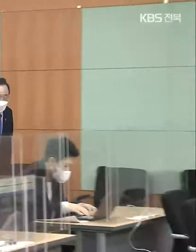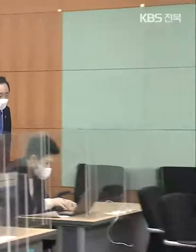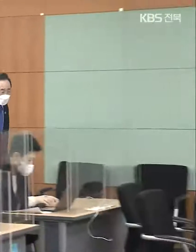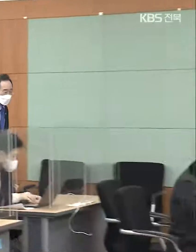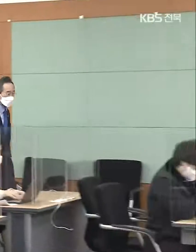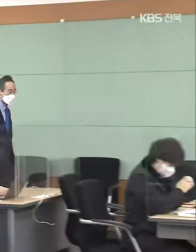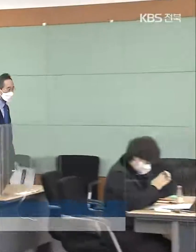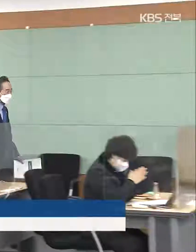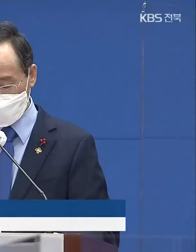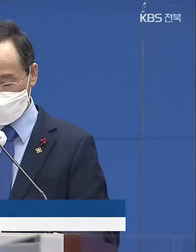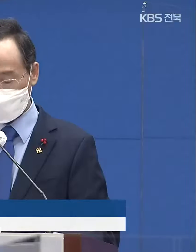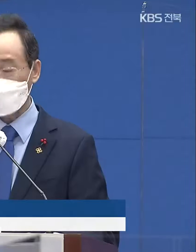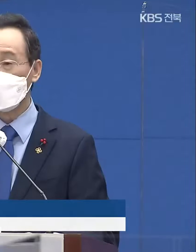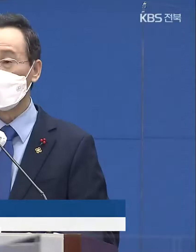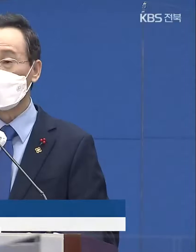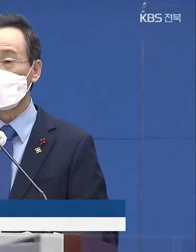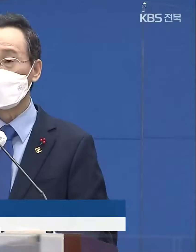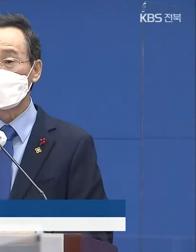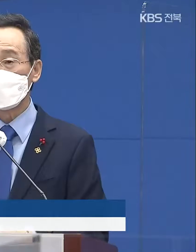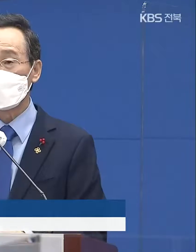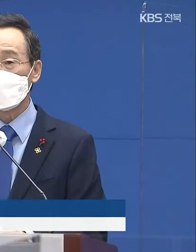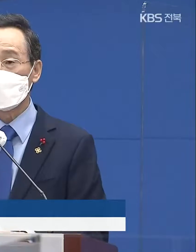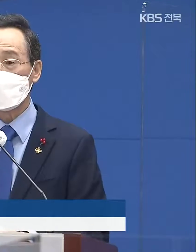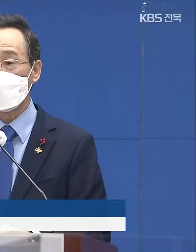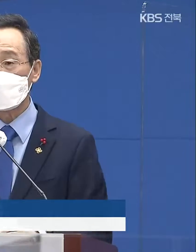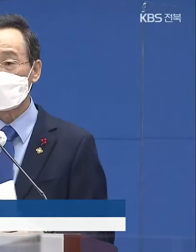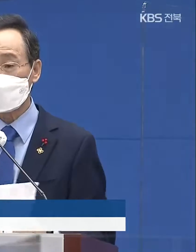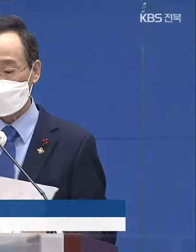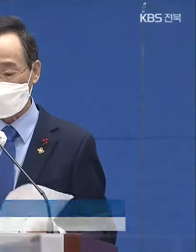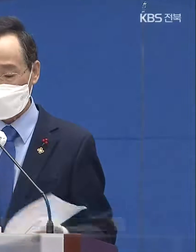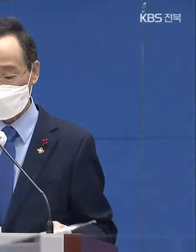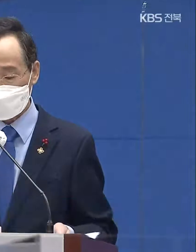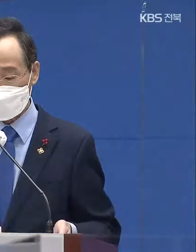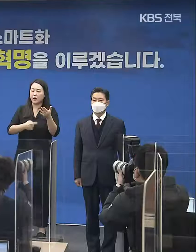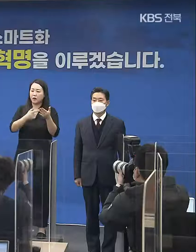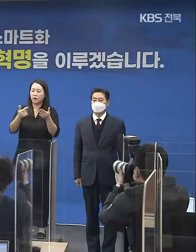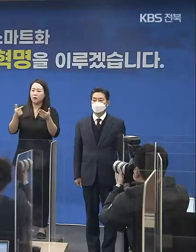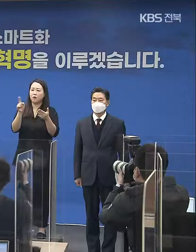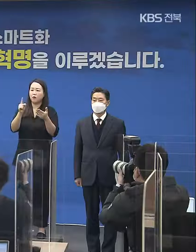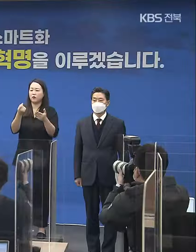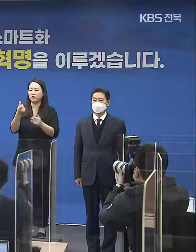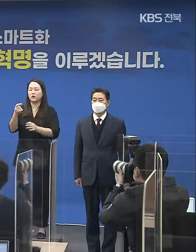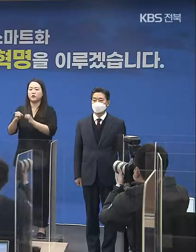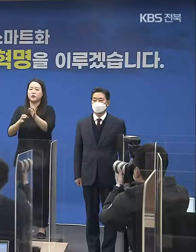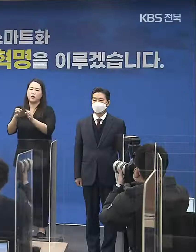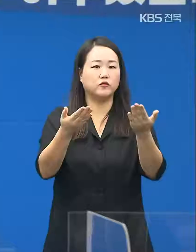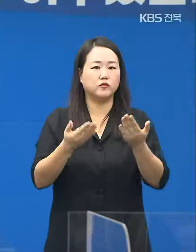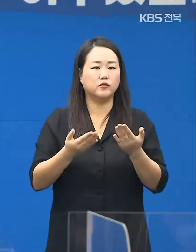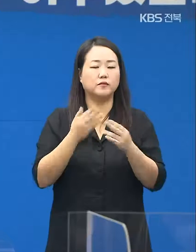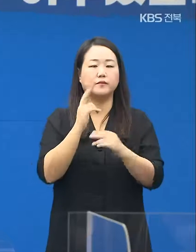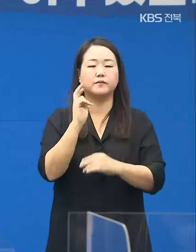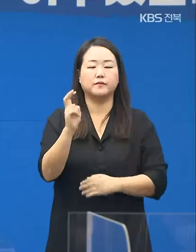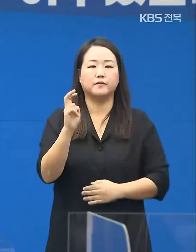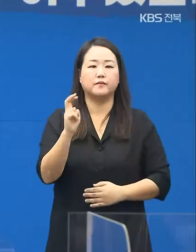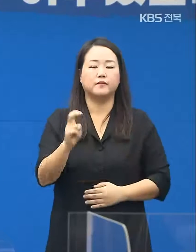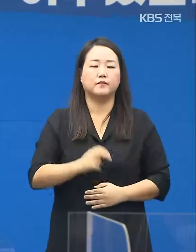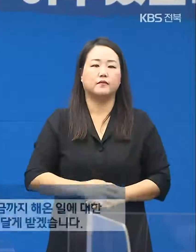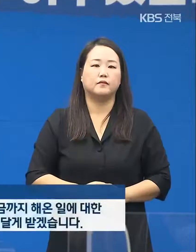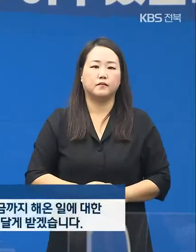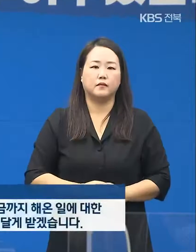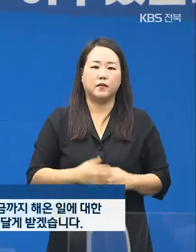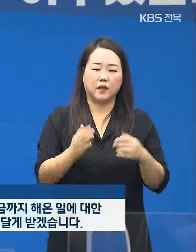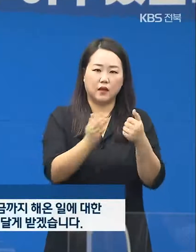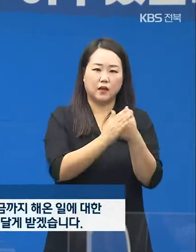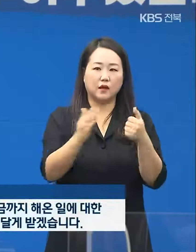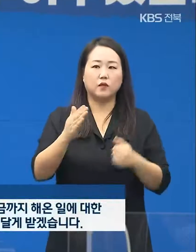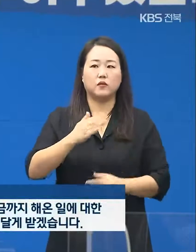송하진 도지사가 신년 기자회견을 통해 3선에 출마하겠다는 뜻을 밝혔습니다. 저는